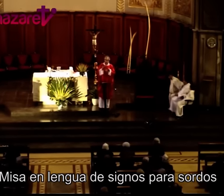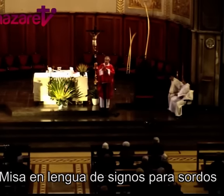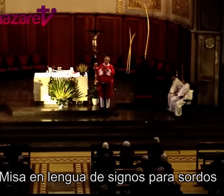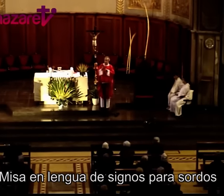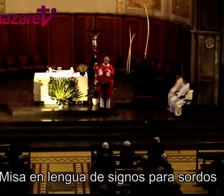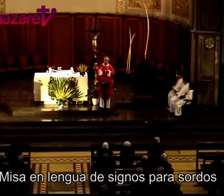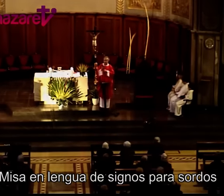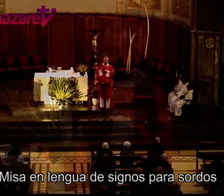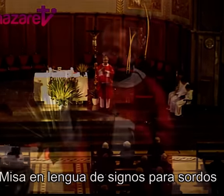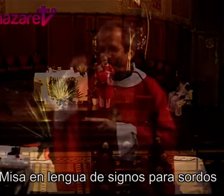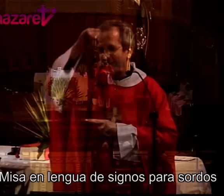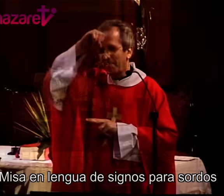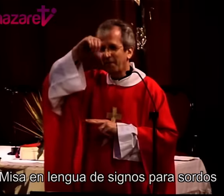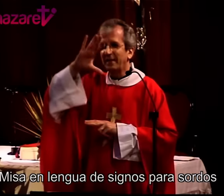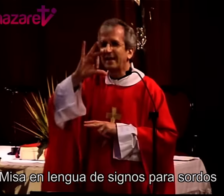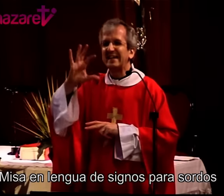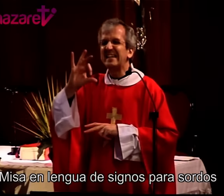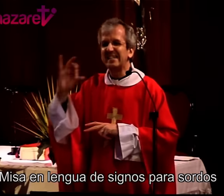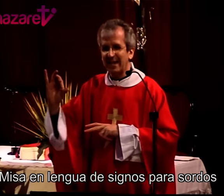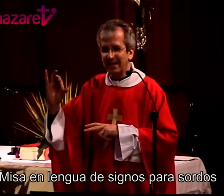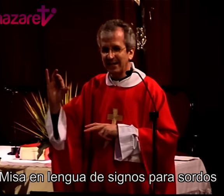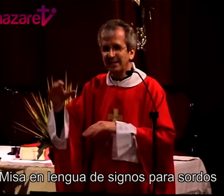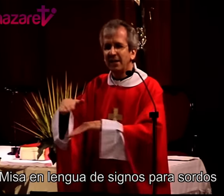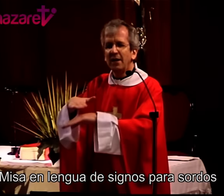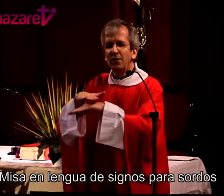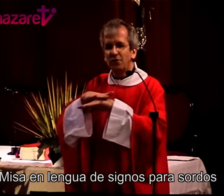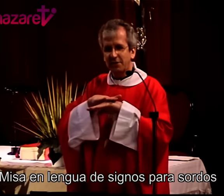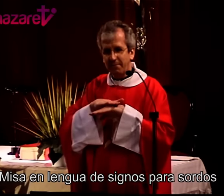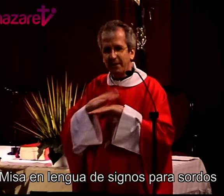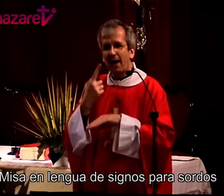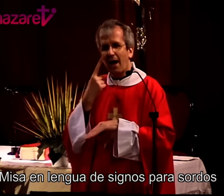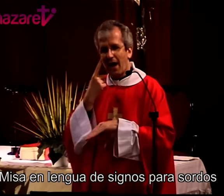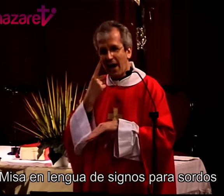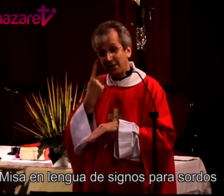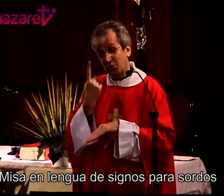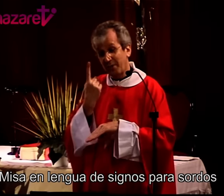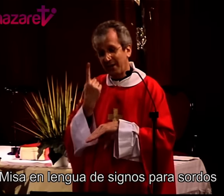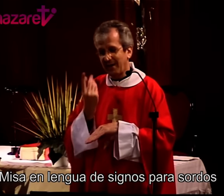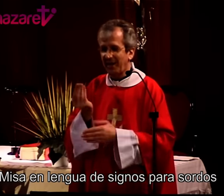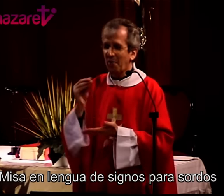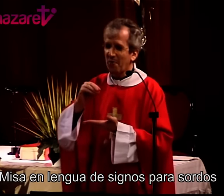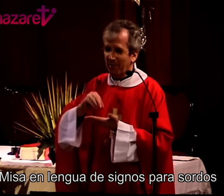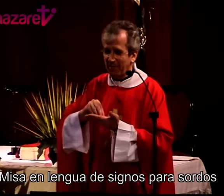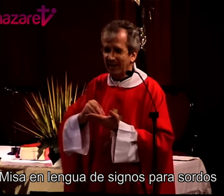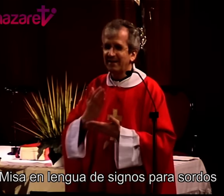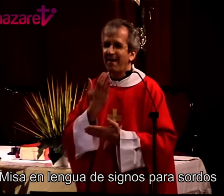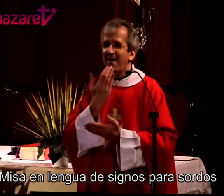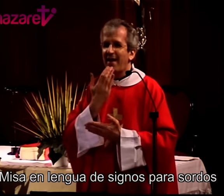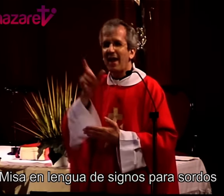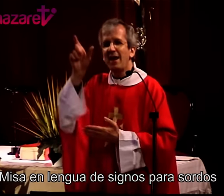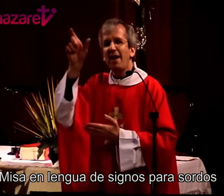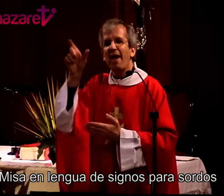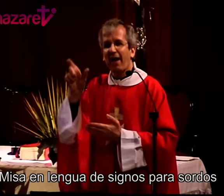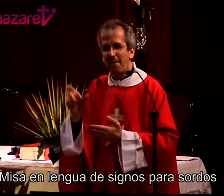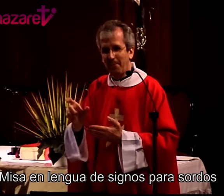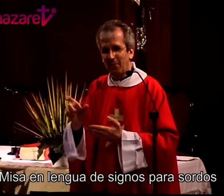Esta primera lectura del profeta Isaías nos invita a descubrir, una vez más,